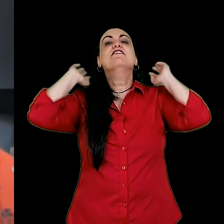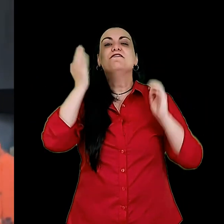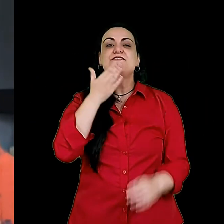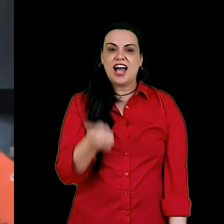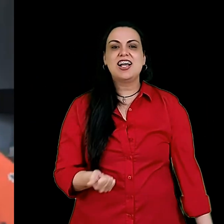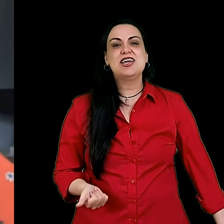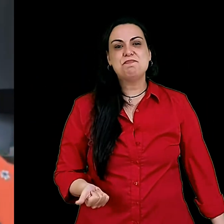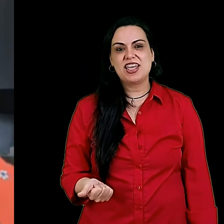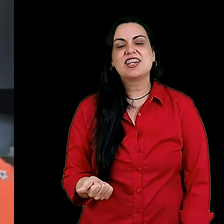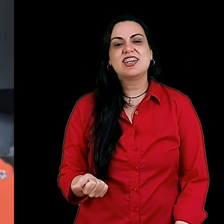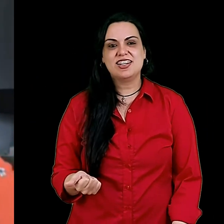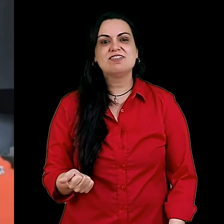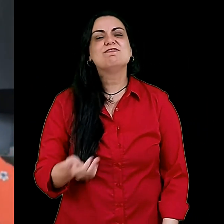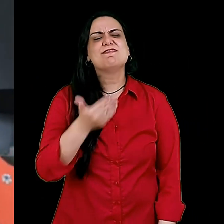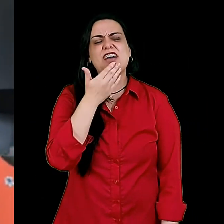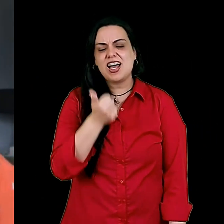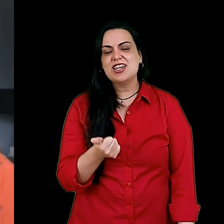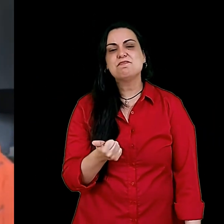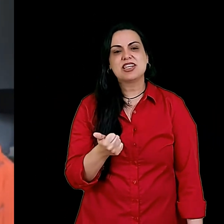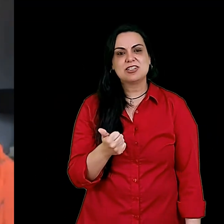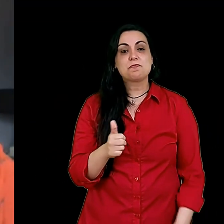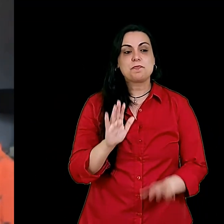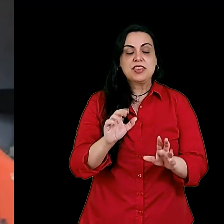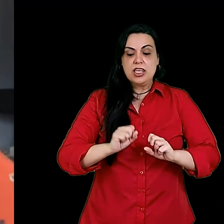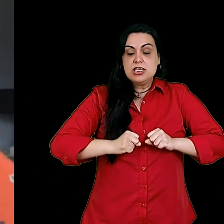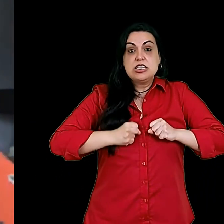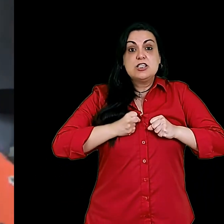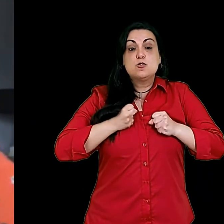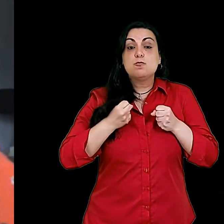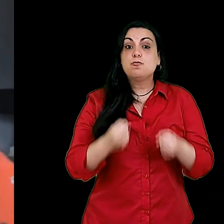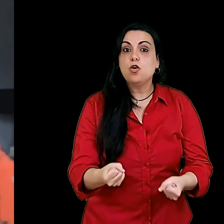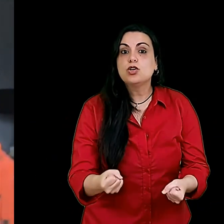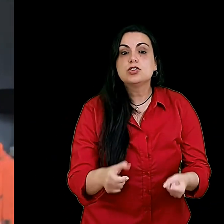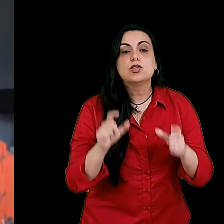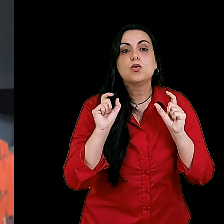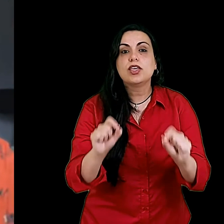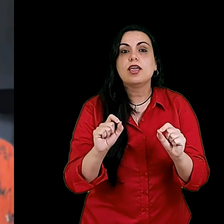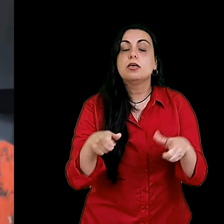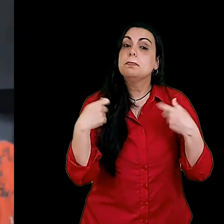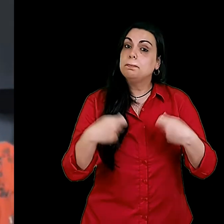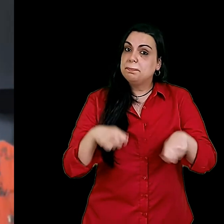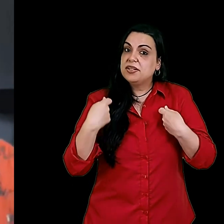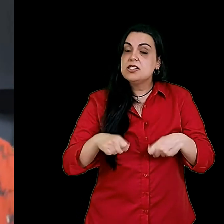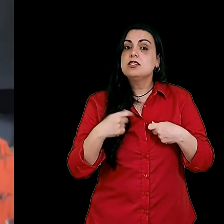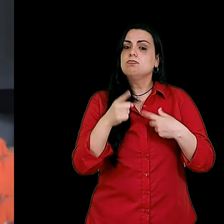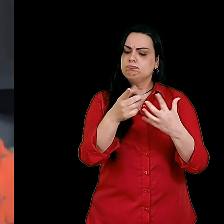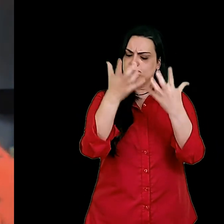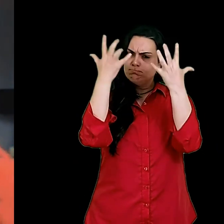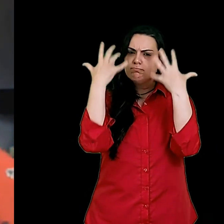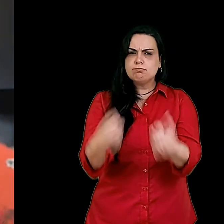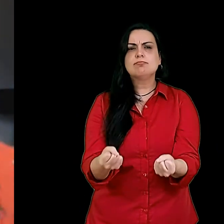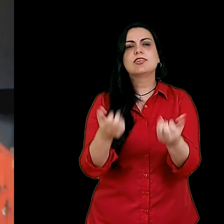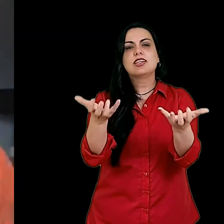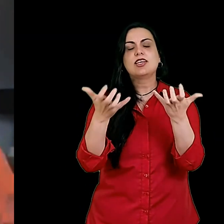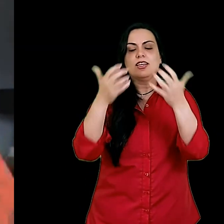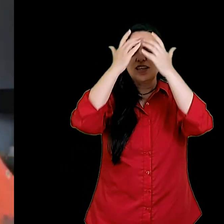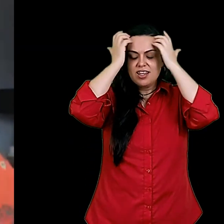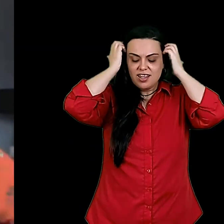quê? Porque vale a pena. Vale a pena. Vale a pena. Esforço envolve o quê,